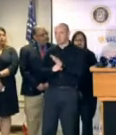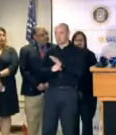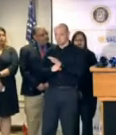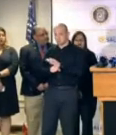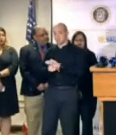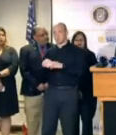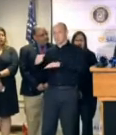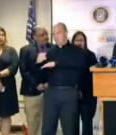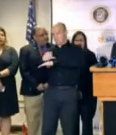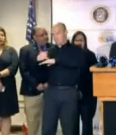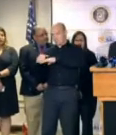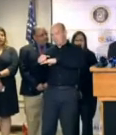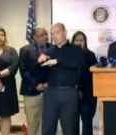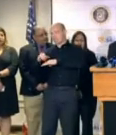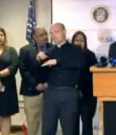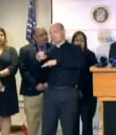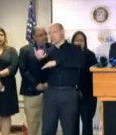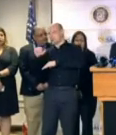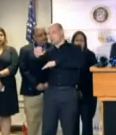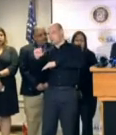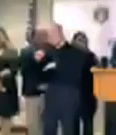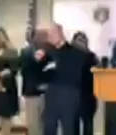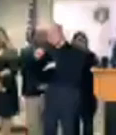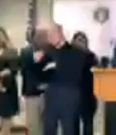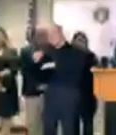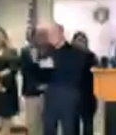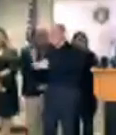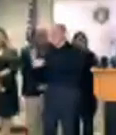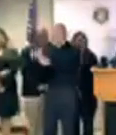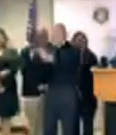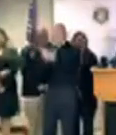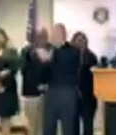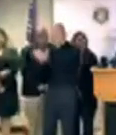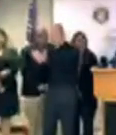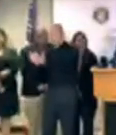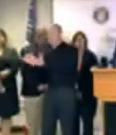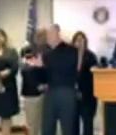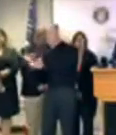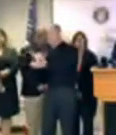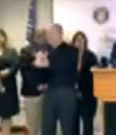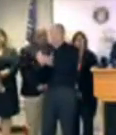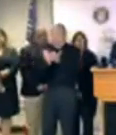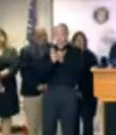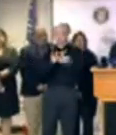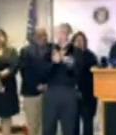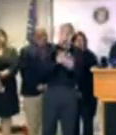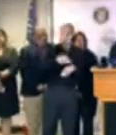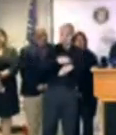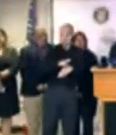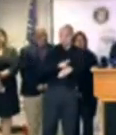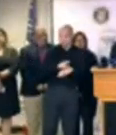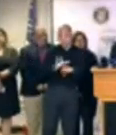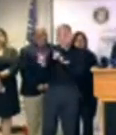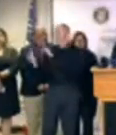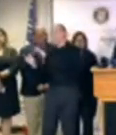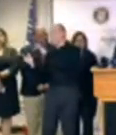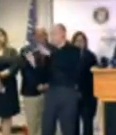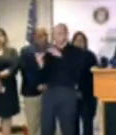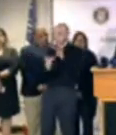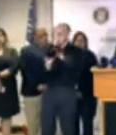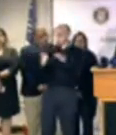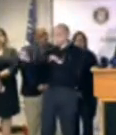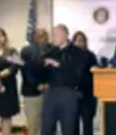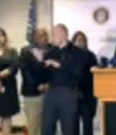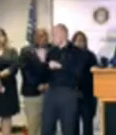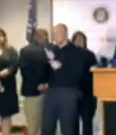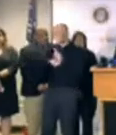islas vecinas donde reciben barcos cruceros que llegan a Puerto Rico para establecer ese canal de comunicación y nos puedan notificar también de cualquier incidente que